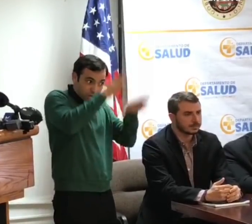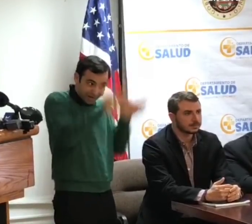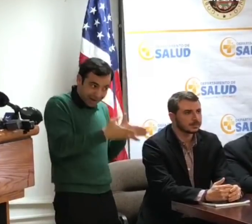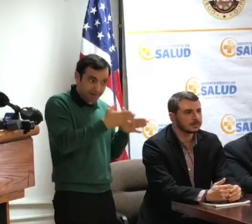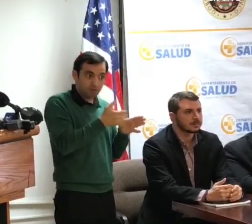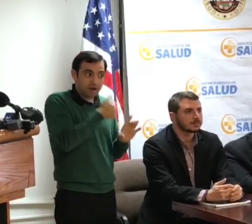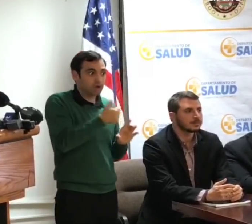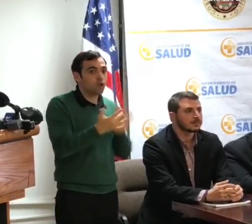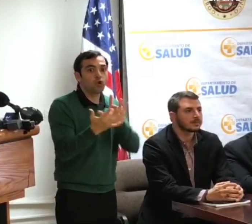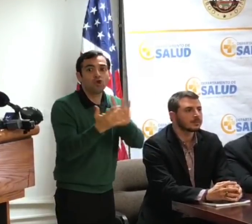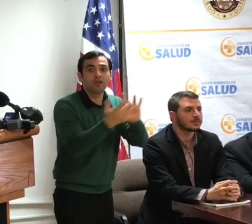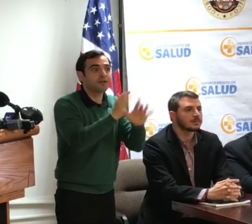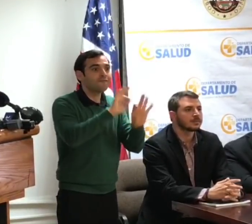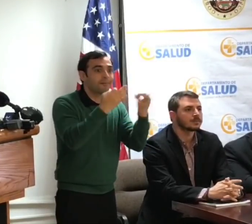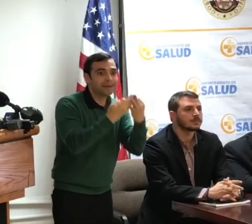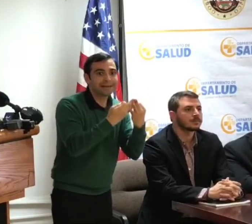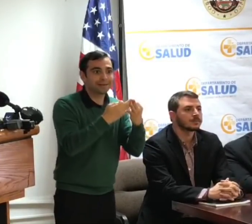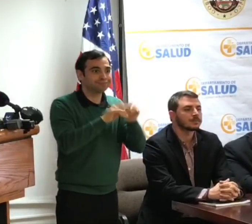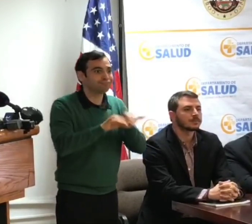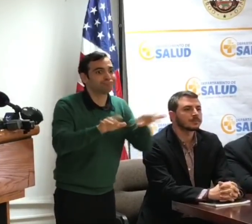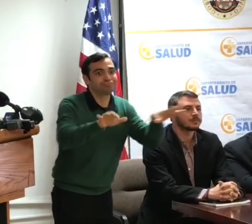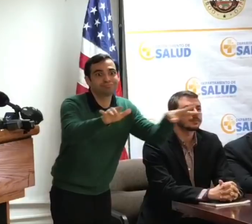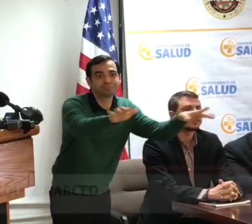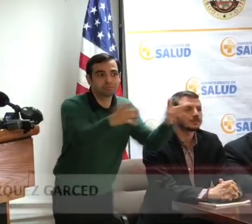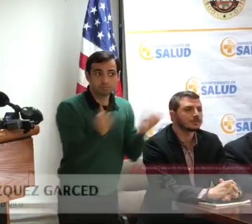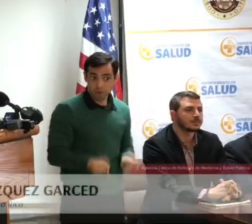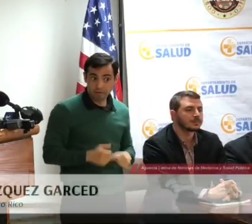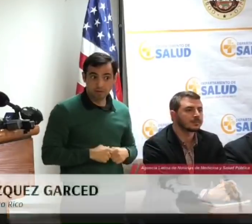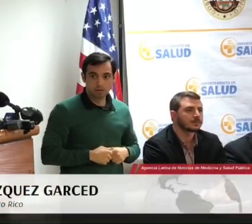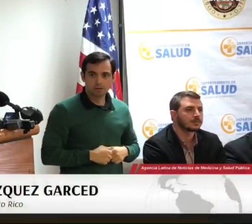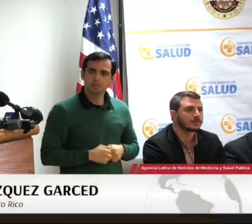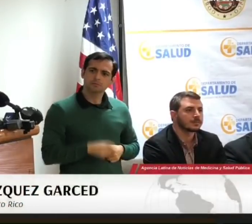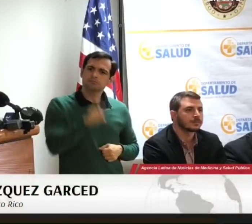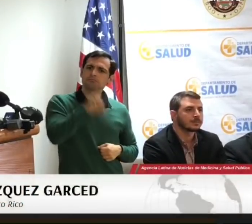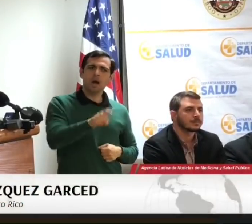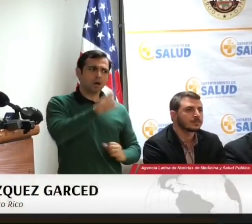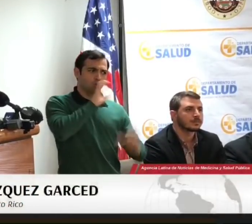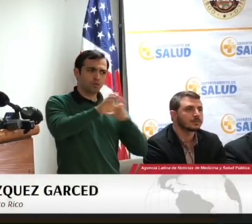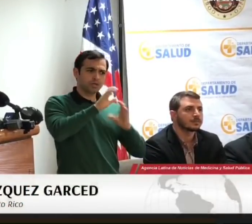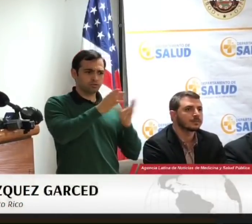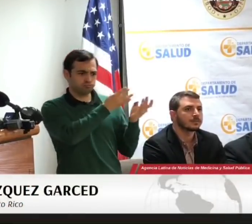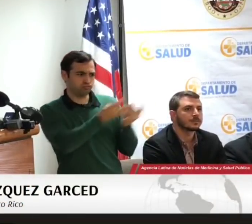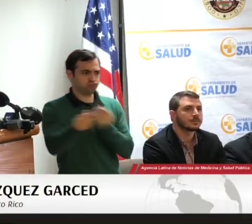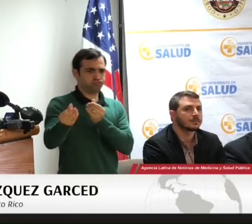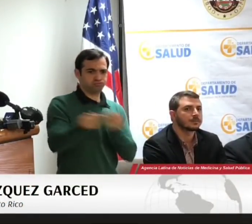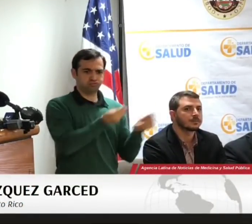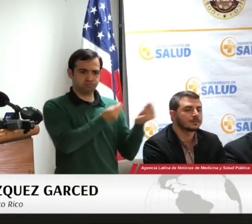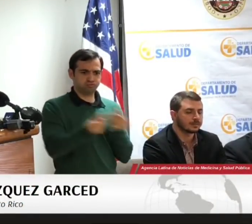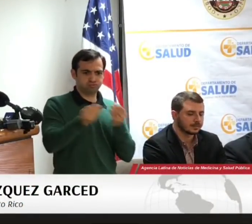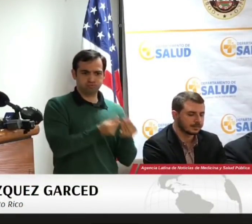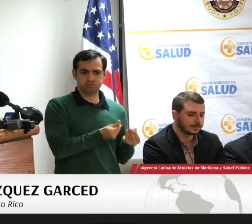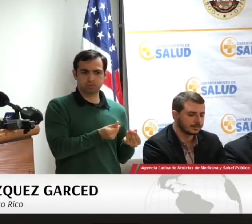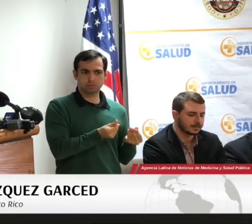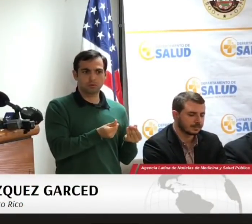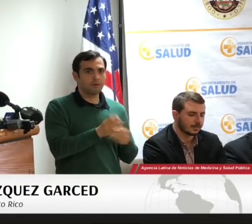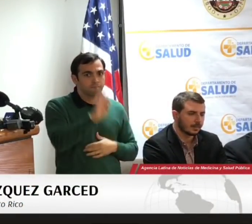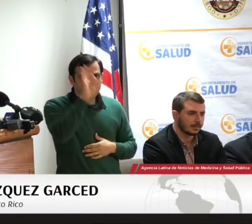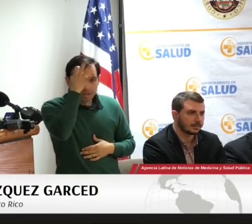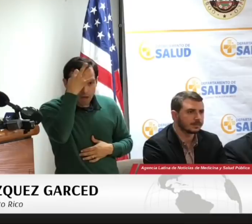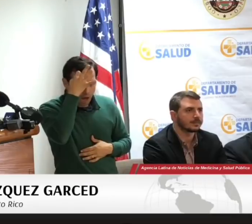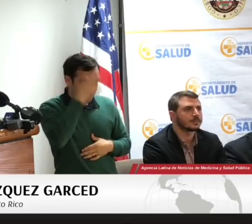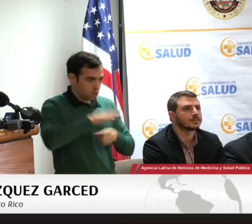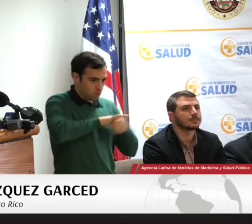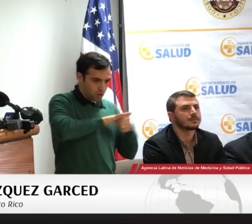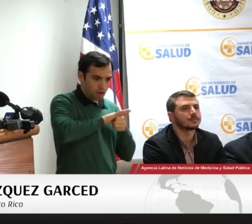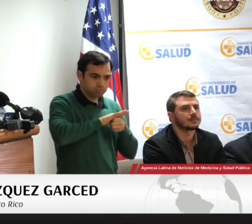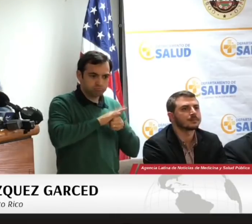con familiares. ¿No considera usted que la comunicación debe de ser fluida y debe de ser a tono federal, estatal, para